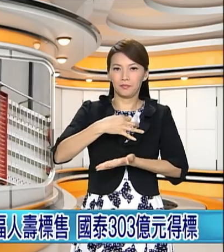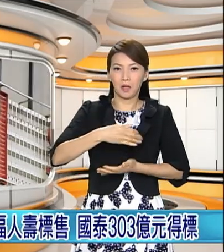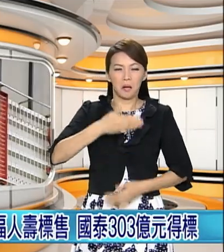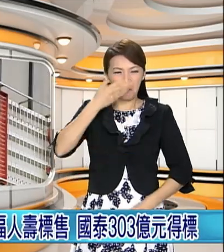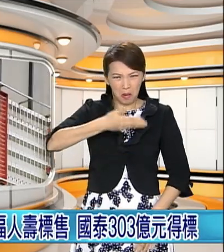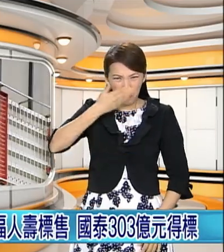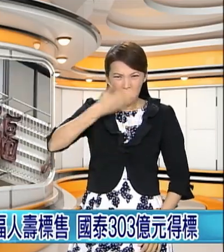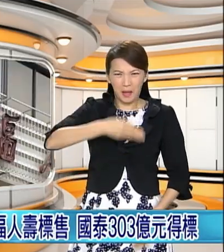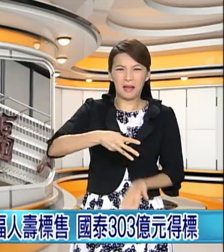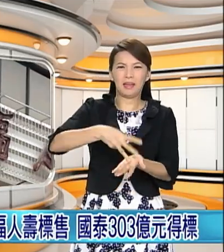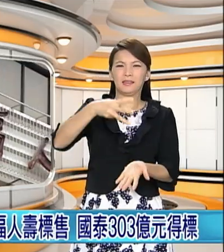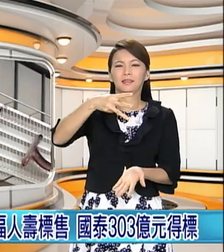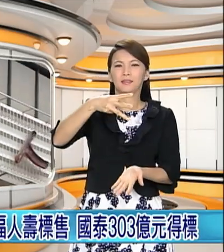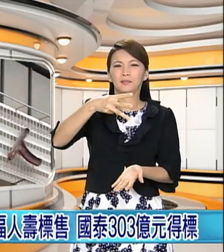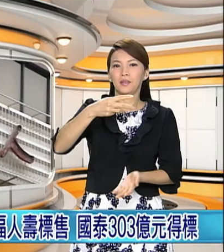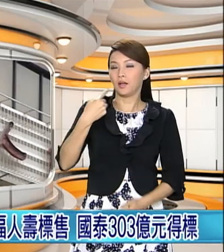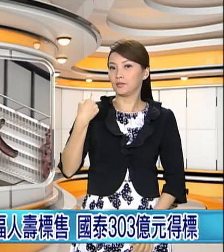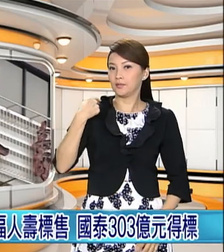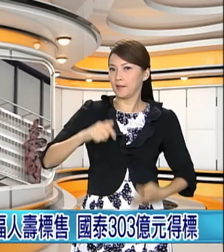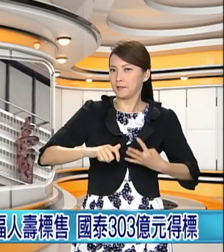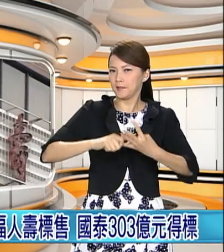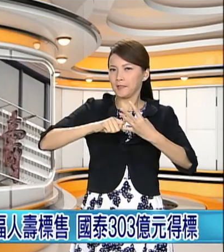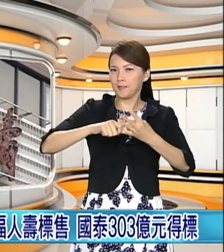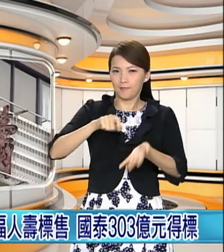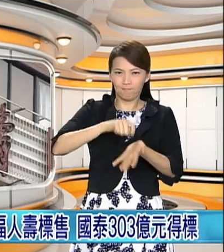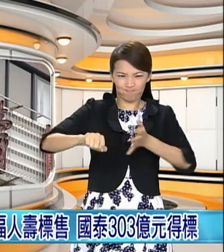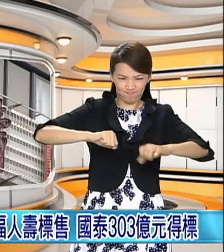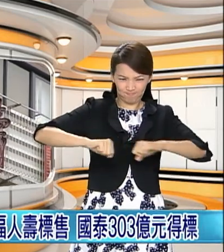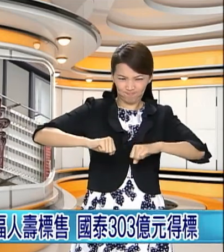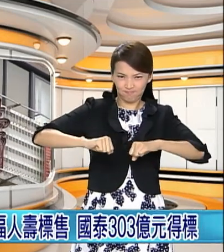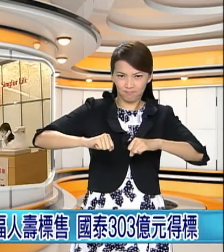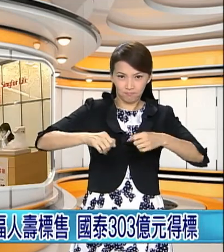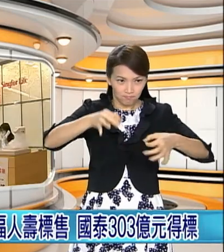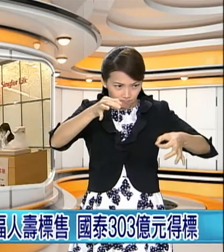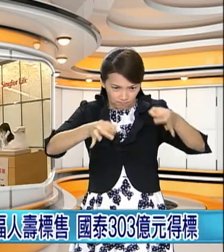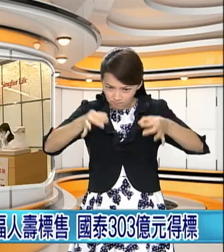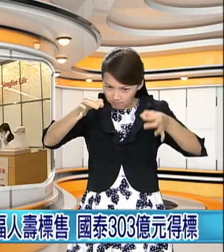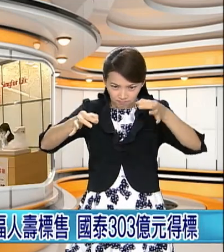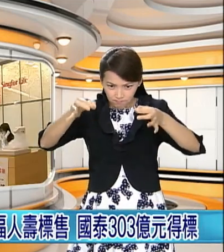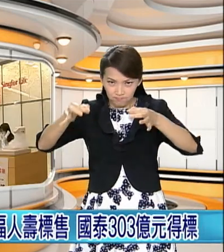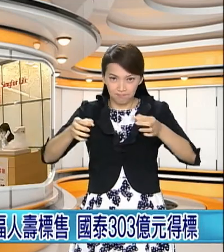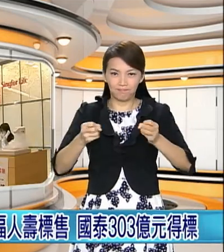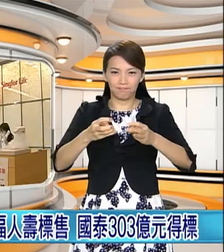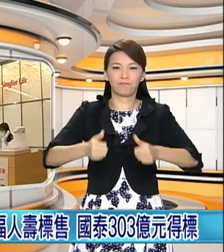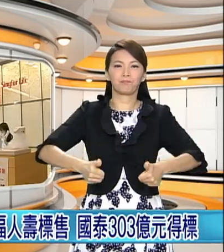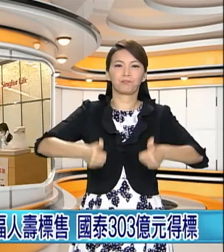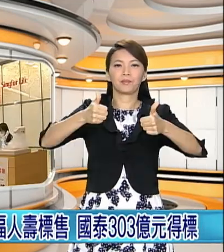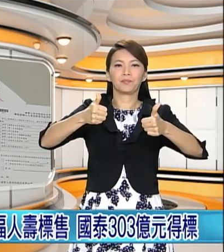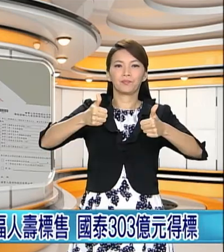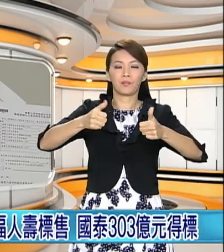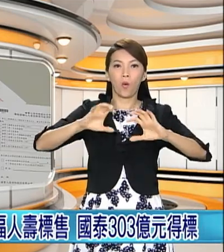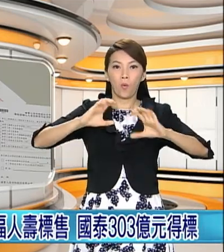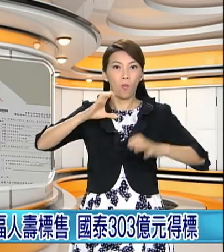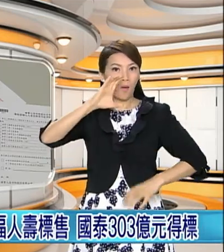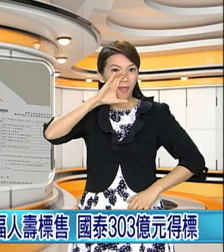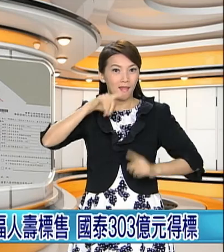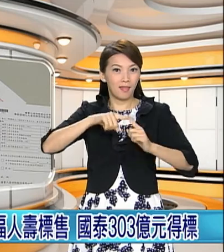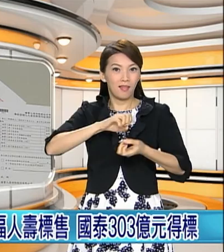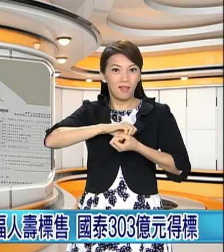在第四次各路买家议价之下，由国泰人寿以303亿得